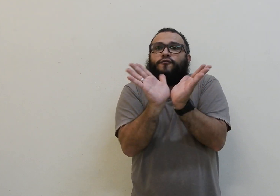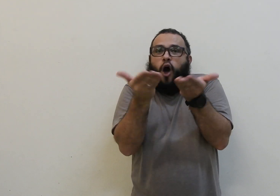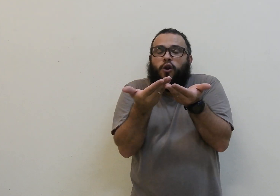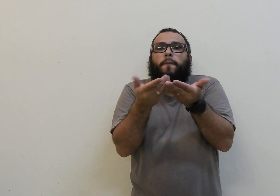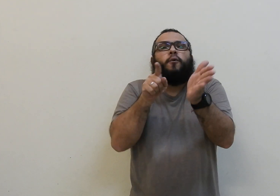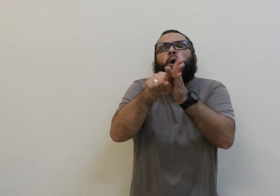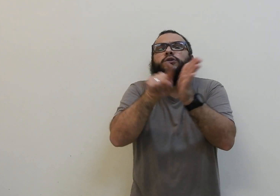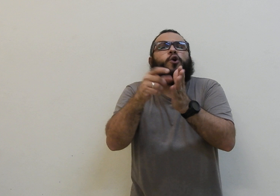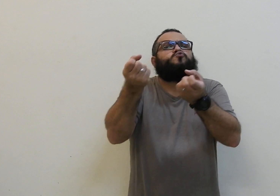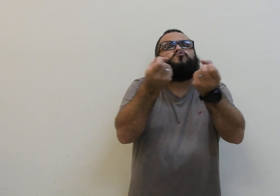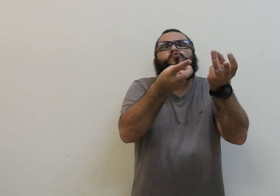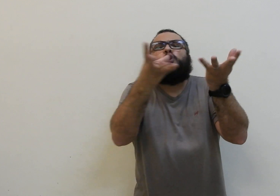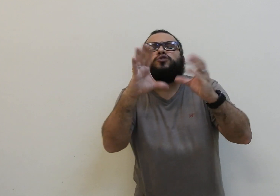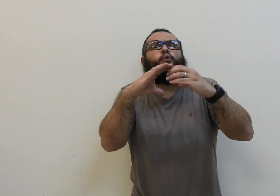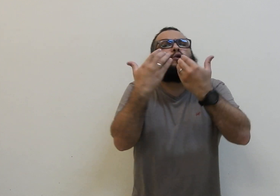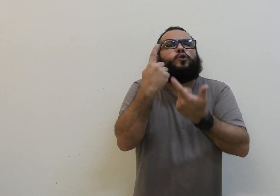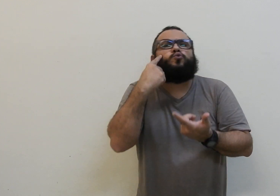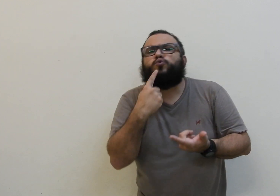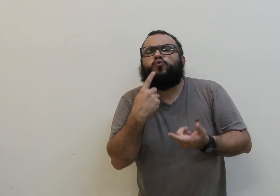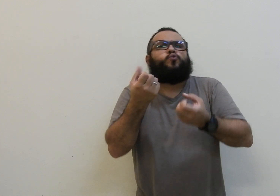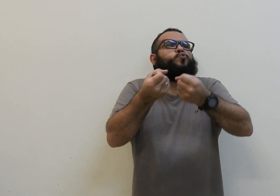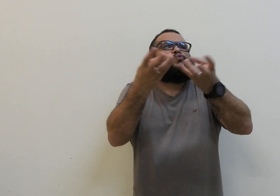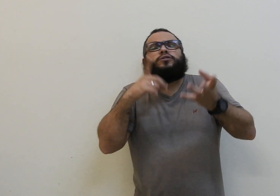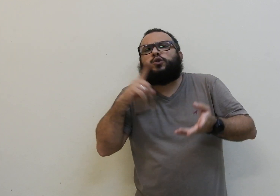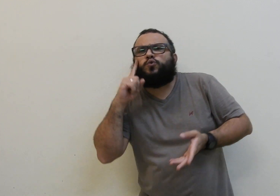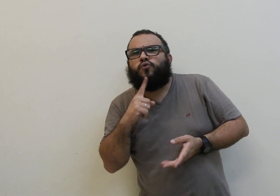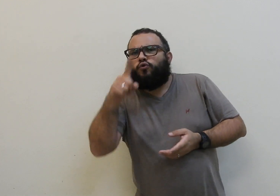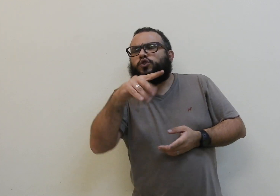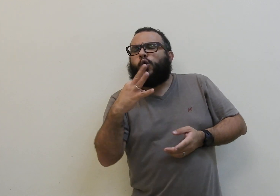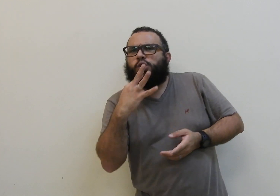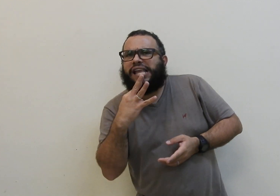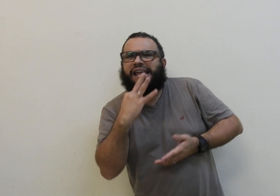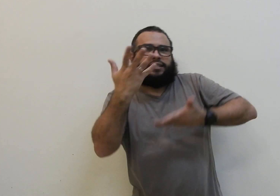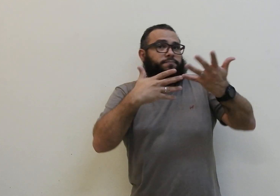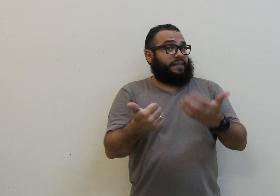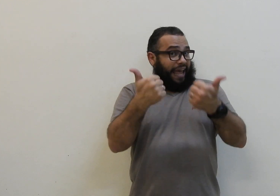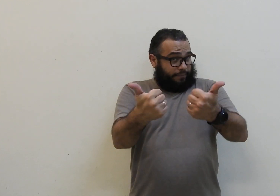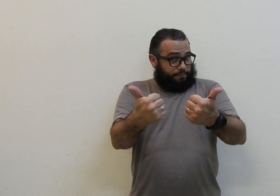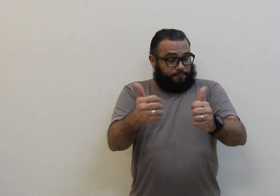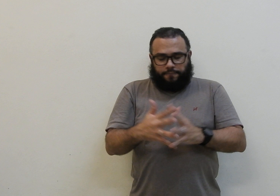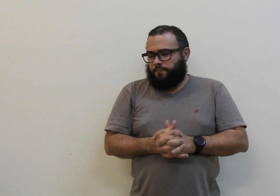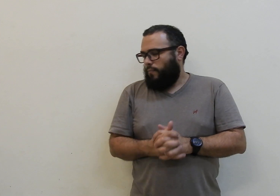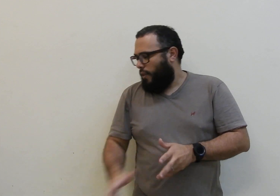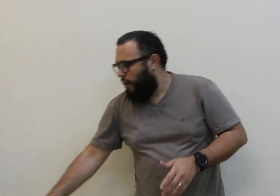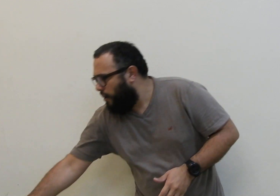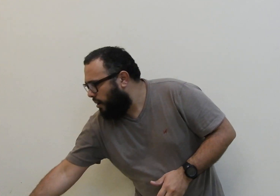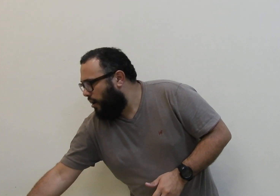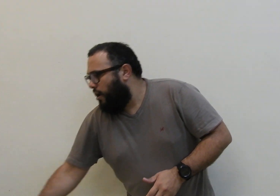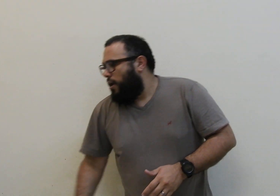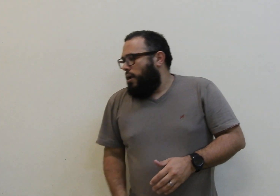esquecendo que eu vou abrir o fórum, né, para a aula no dia 13, para a gente tentar descobrir qual é a comunidade surda que